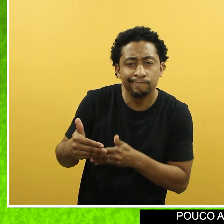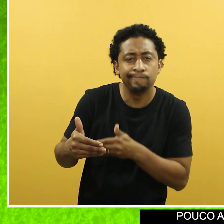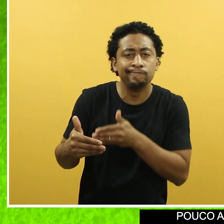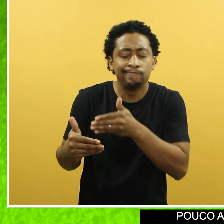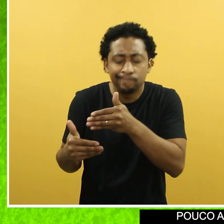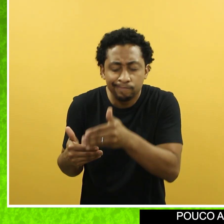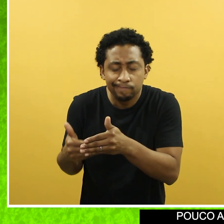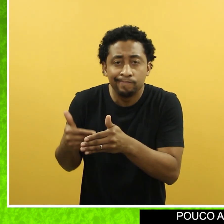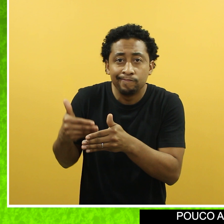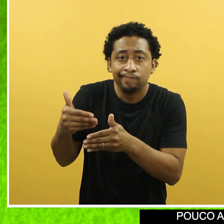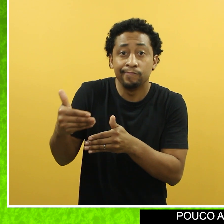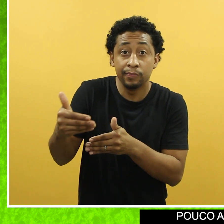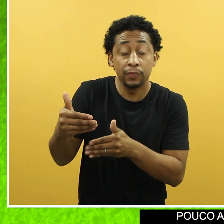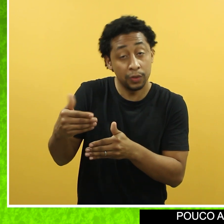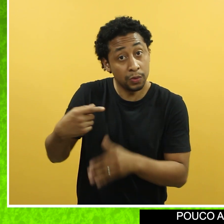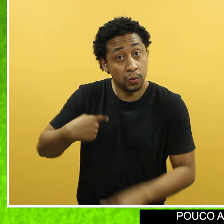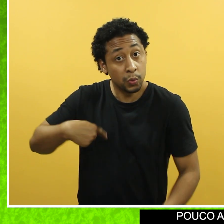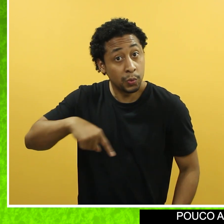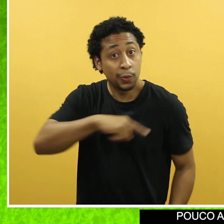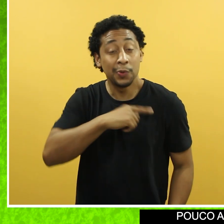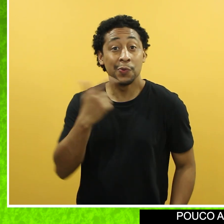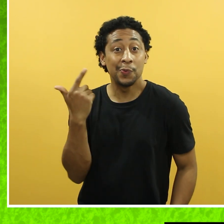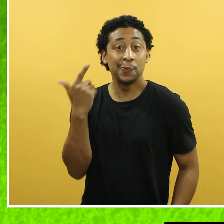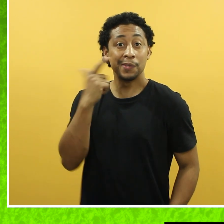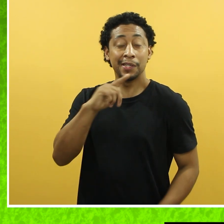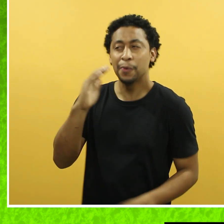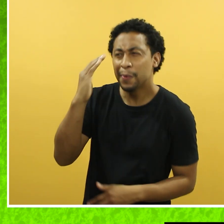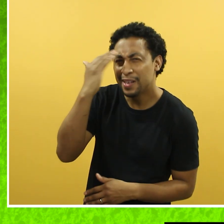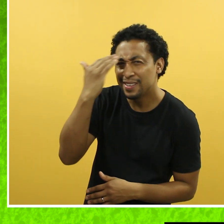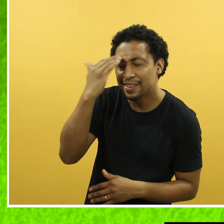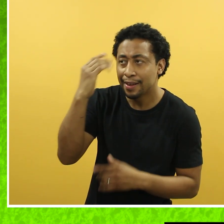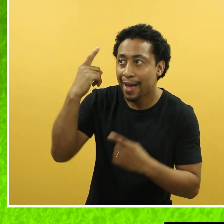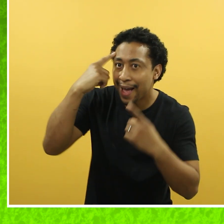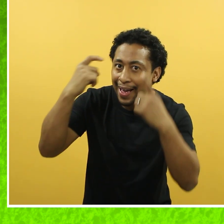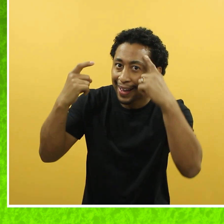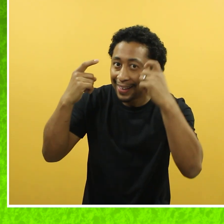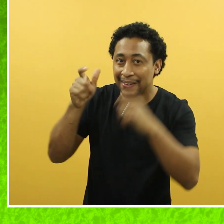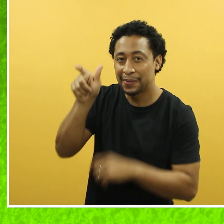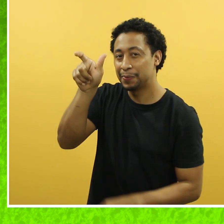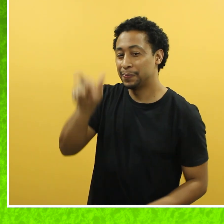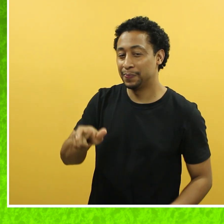Pouco a pouco, aproximamo-nos das ideias de Charles Darwin.